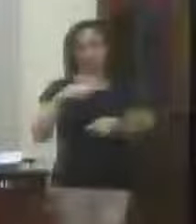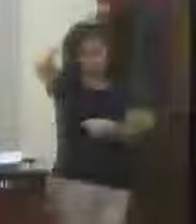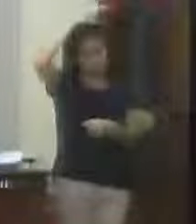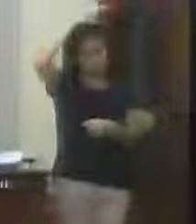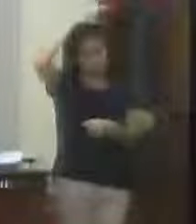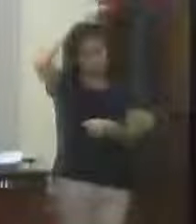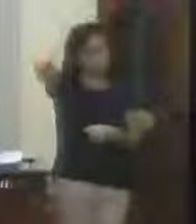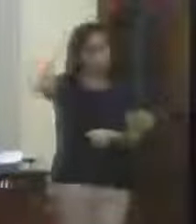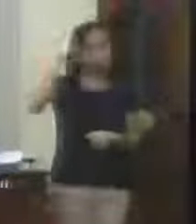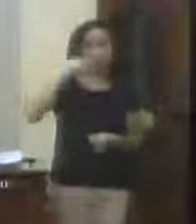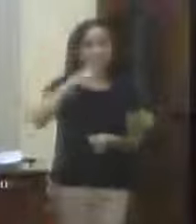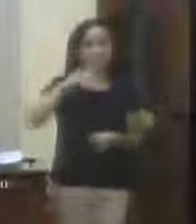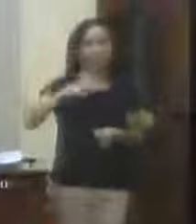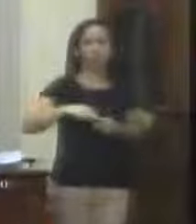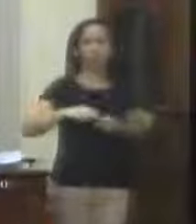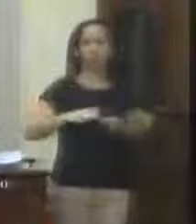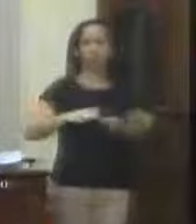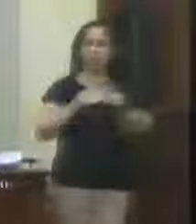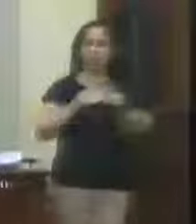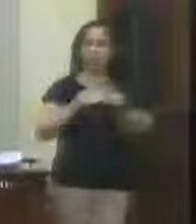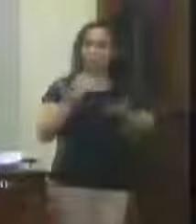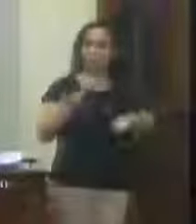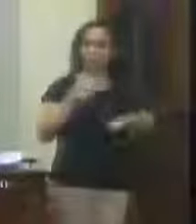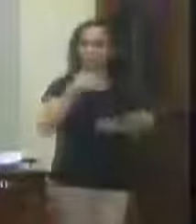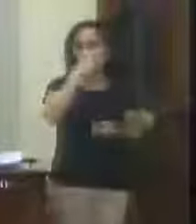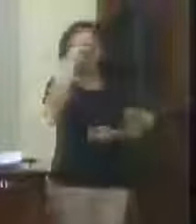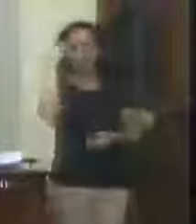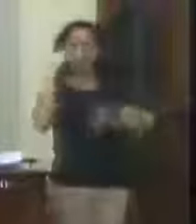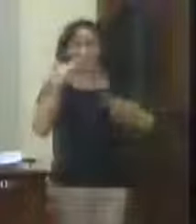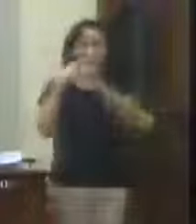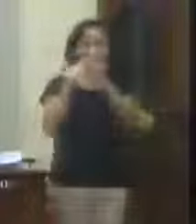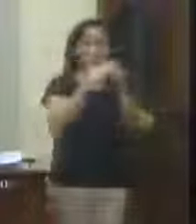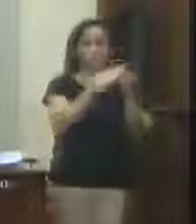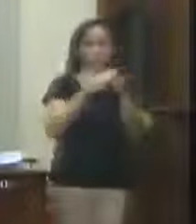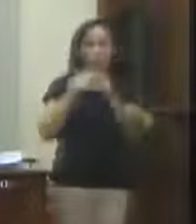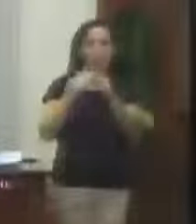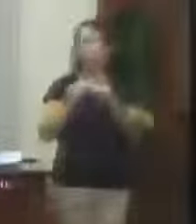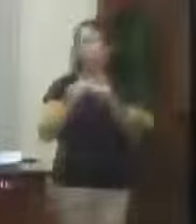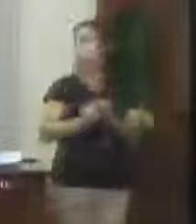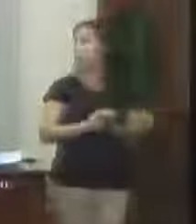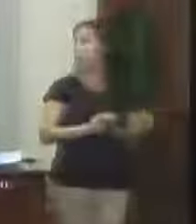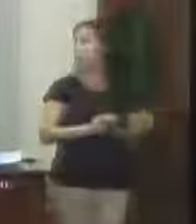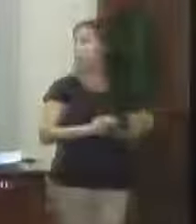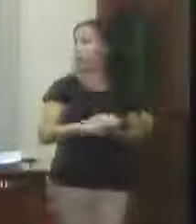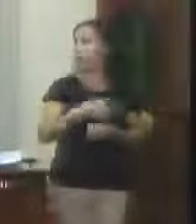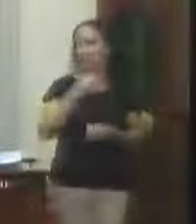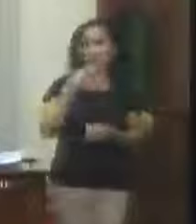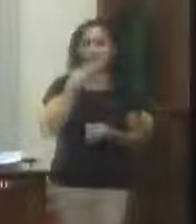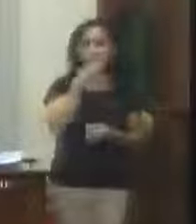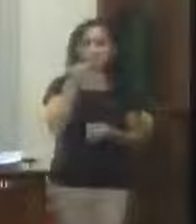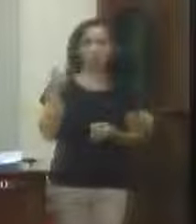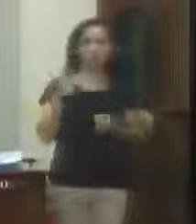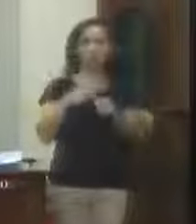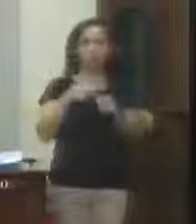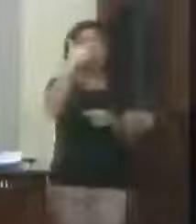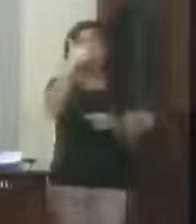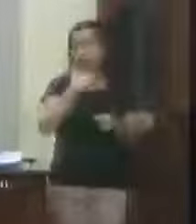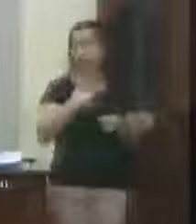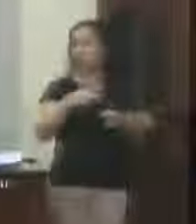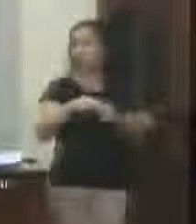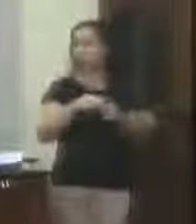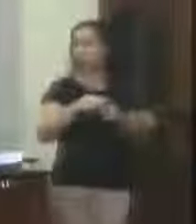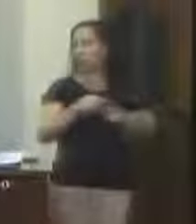Justificativa. Conforme as solicitações prestadas por moradores e a confirmação destas em visitas pessoais, a vegetação está tomando conta